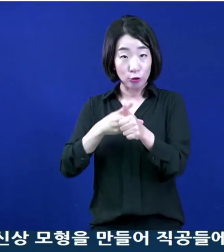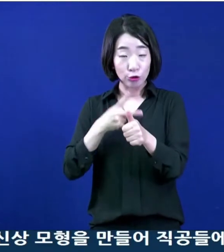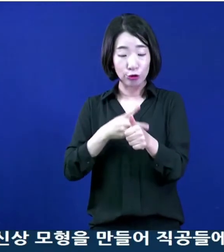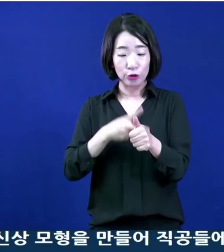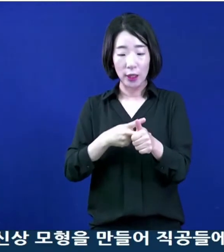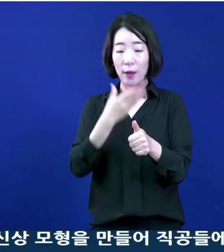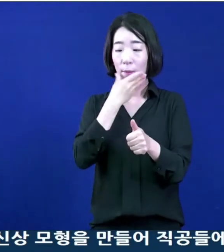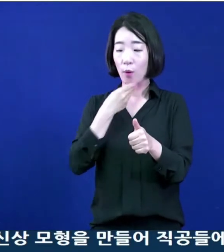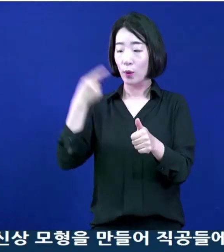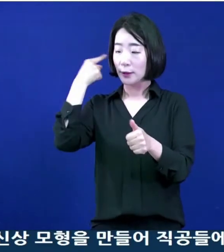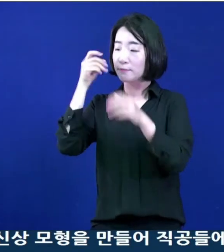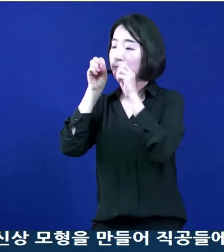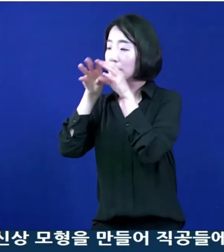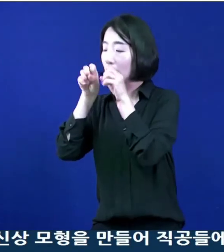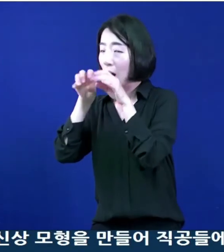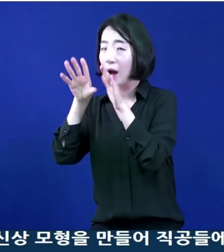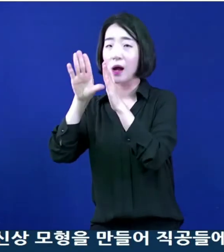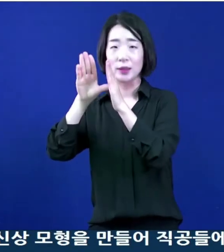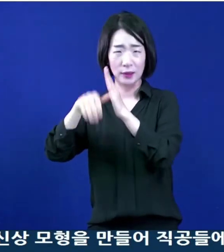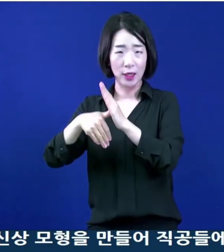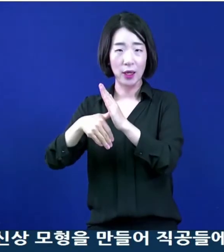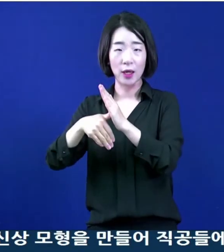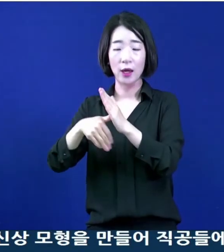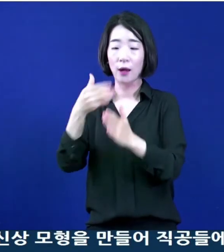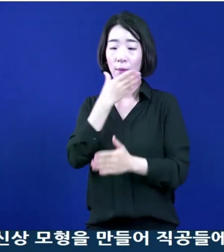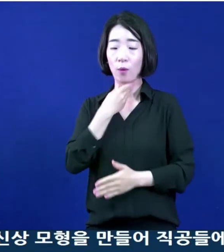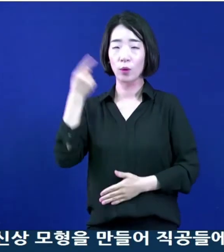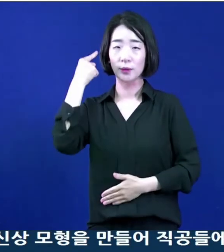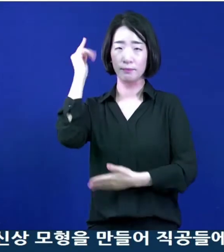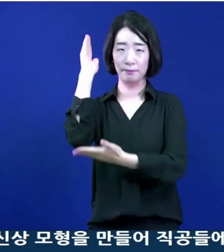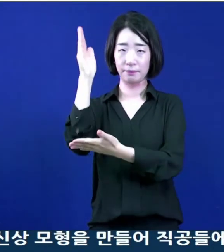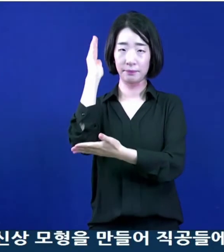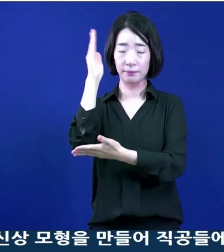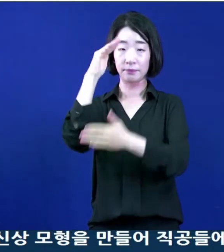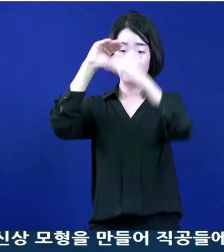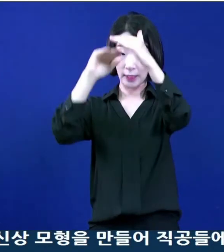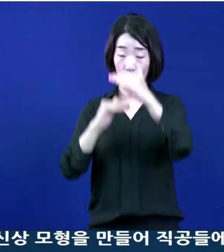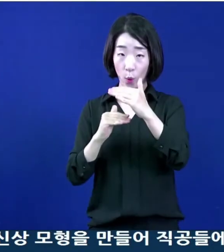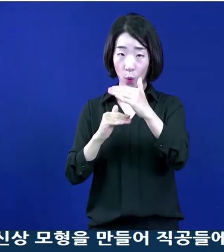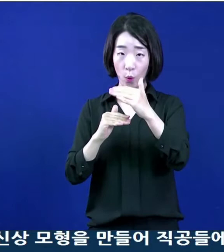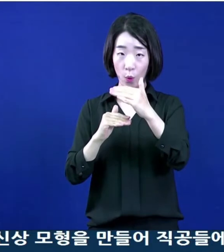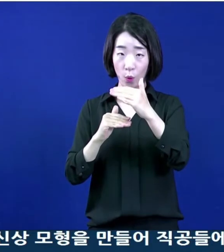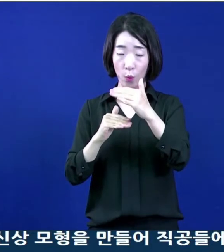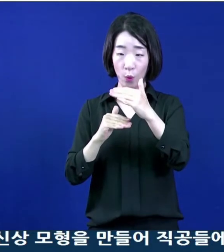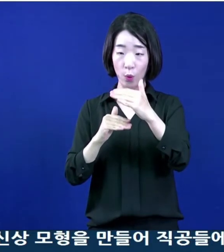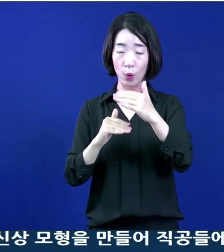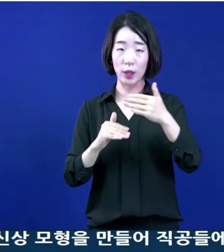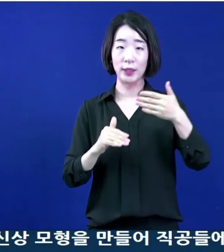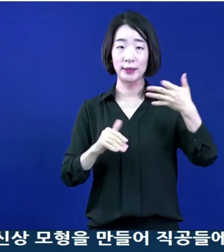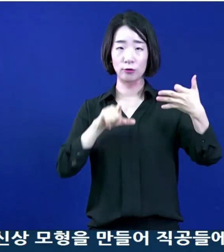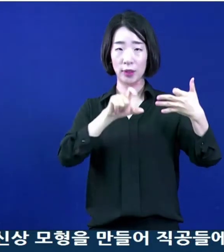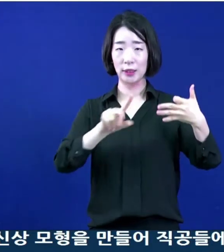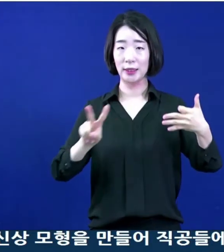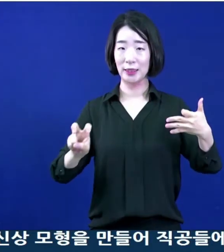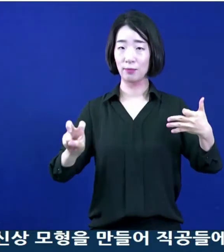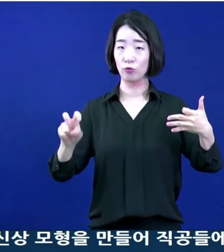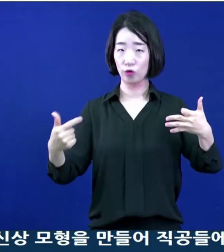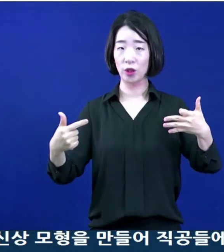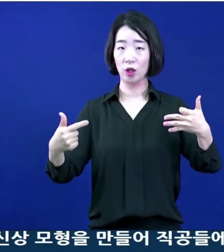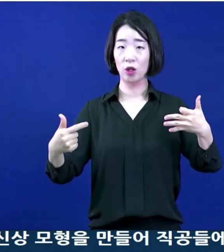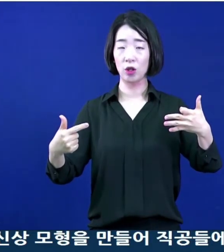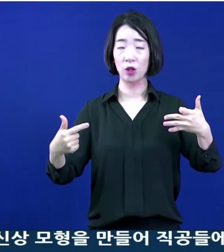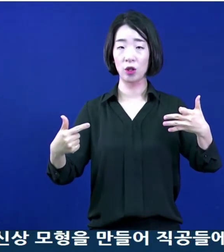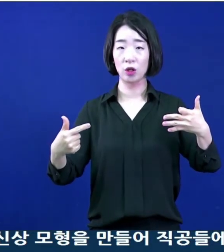복음을 전하는데 그 복음의 내용이 26절 중간 부분에서 눈으로 빨리 찾아보세요. 복음의